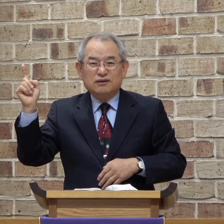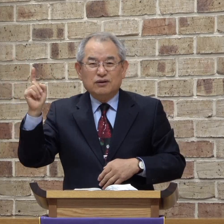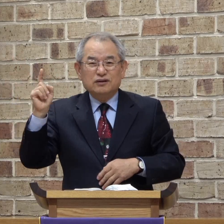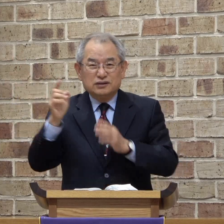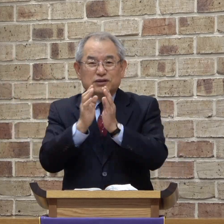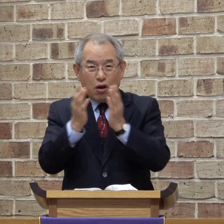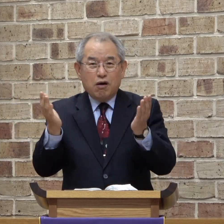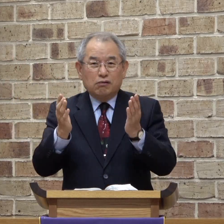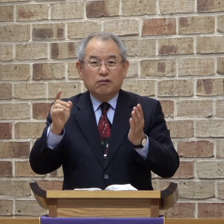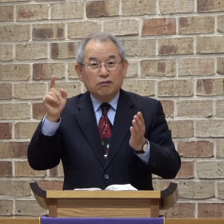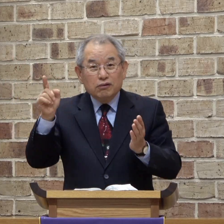이 책은